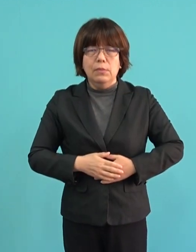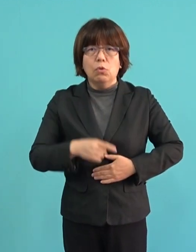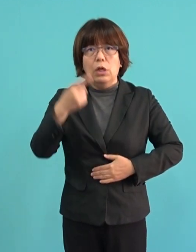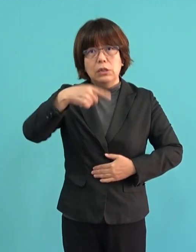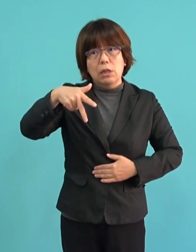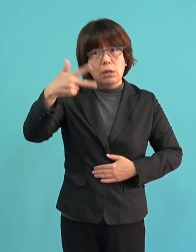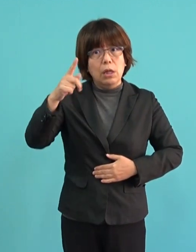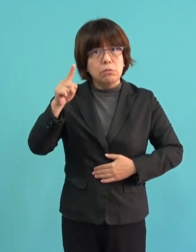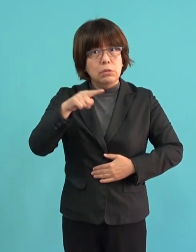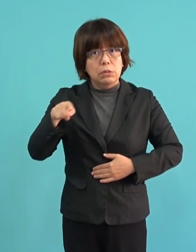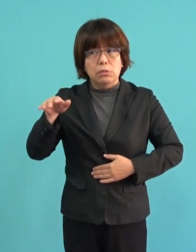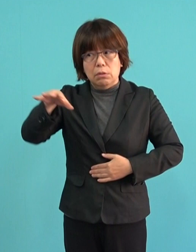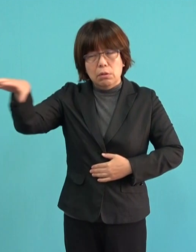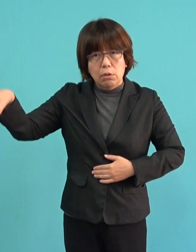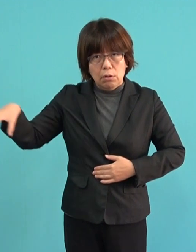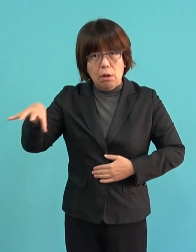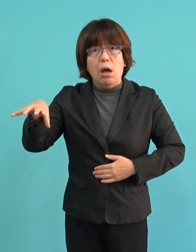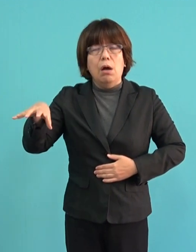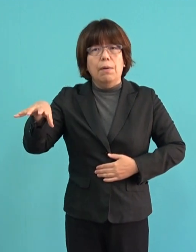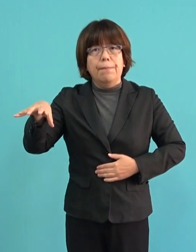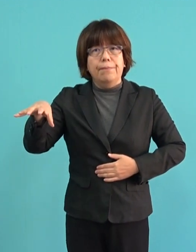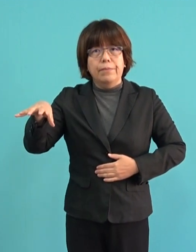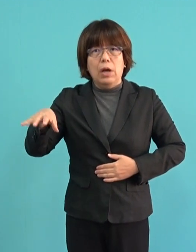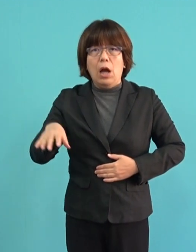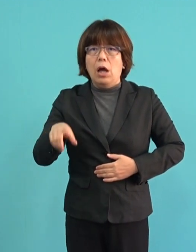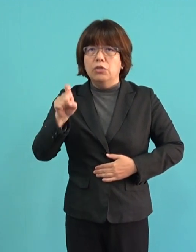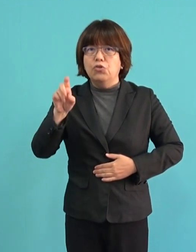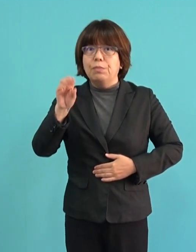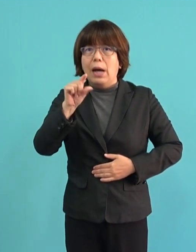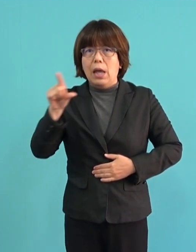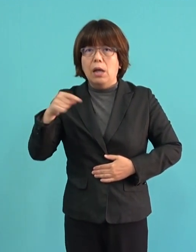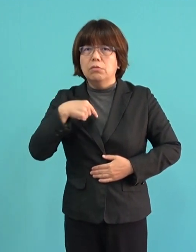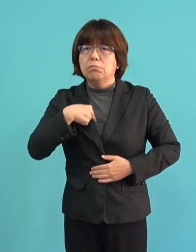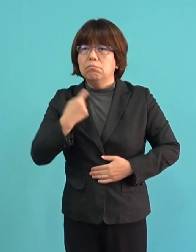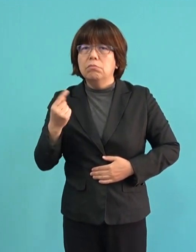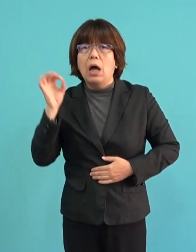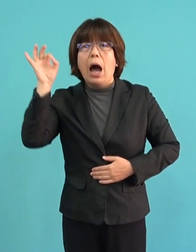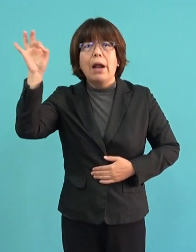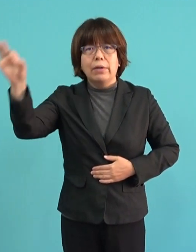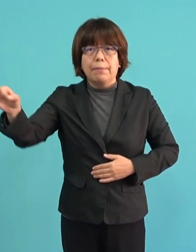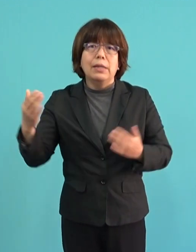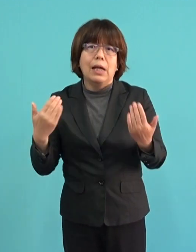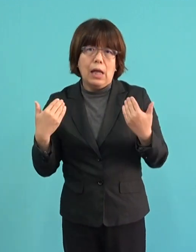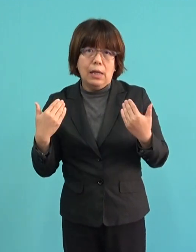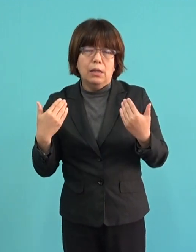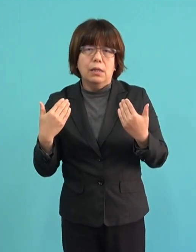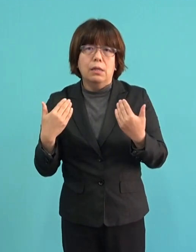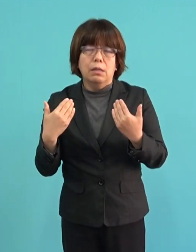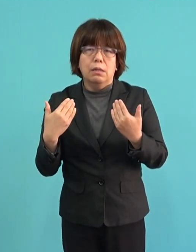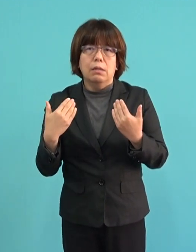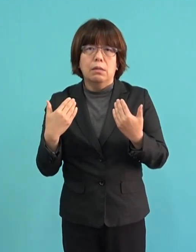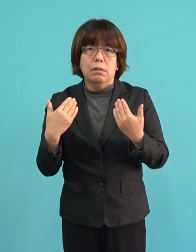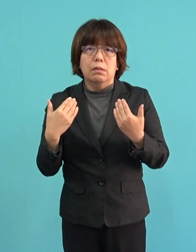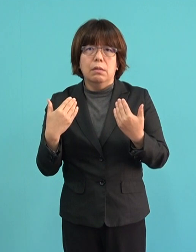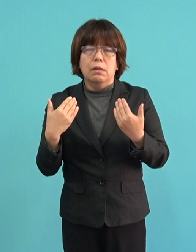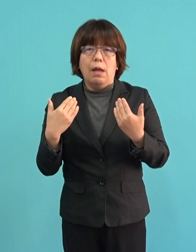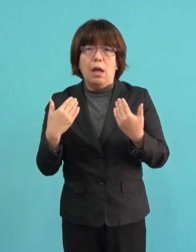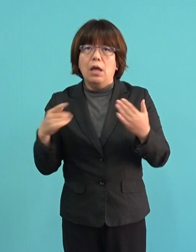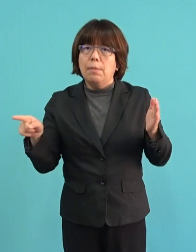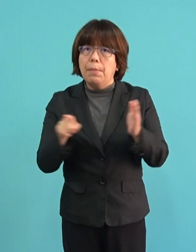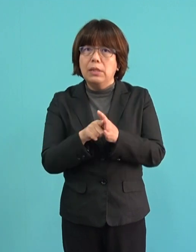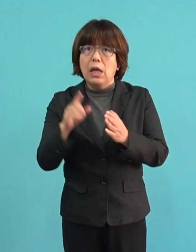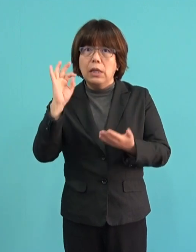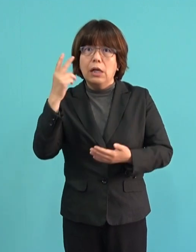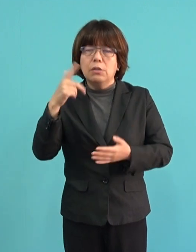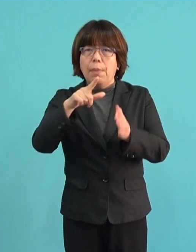1700の方々は今までおおむね10万円ぐらいですねあの支払いになっておられたと今